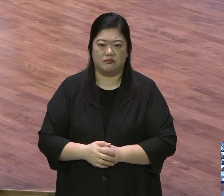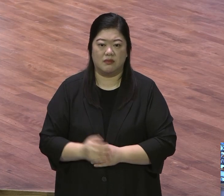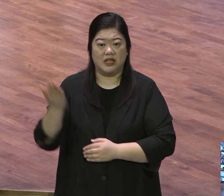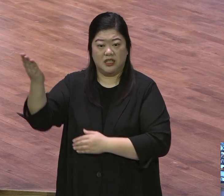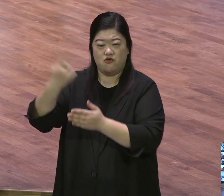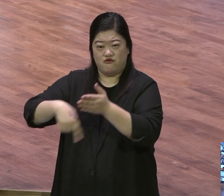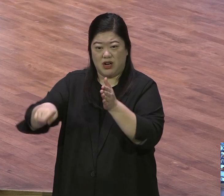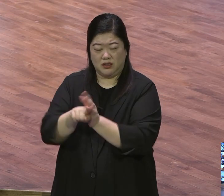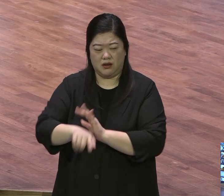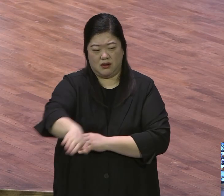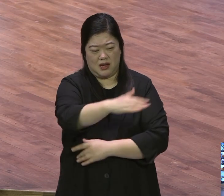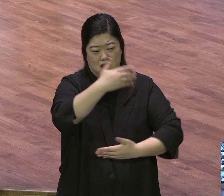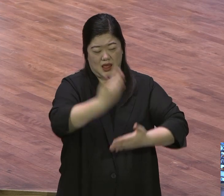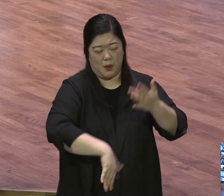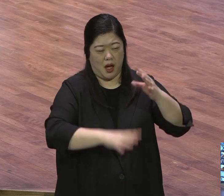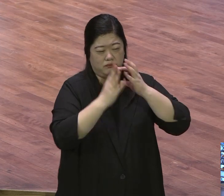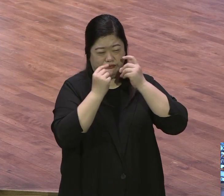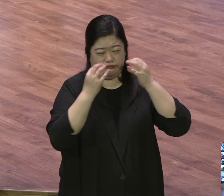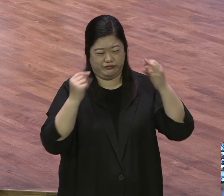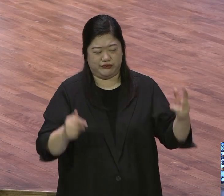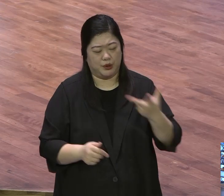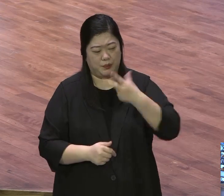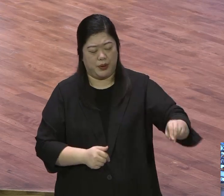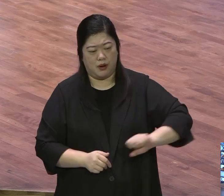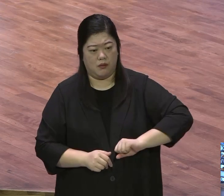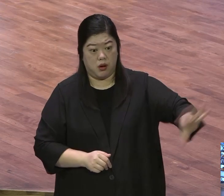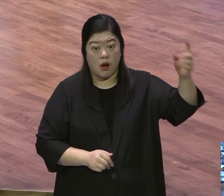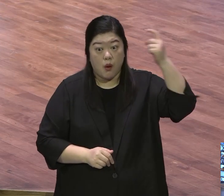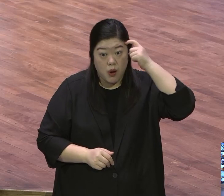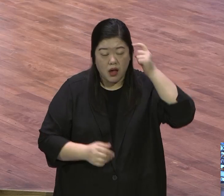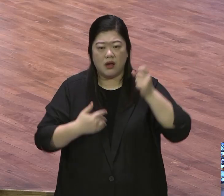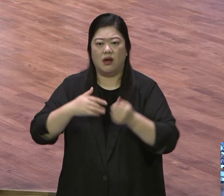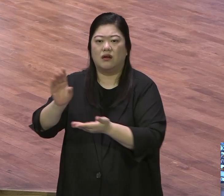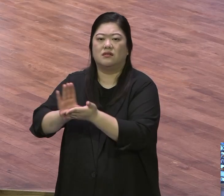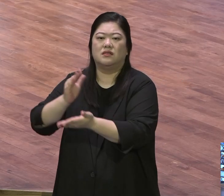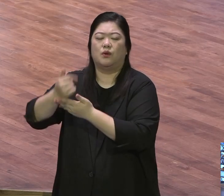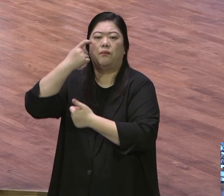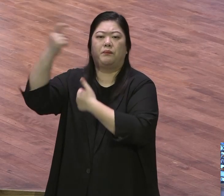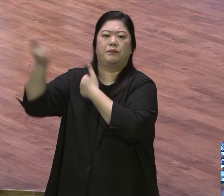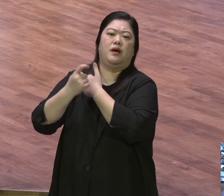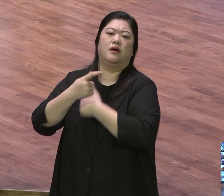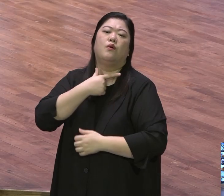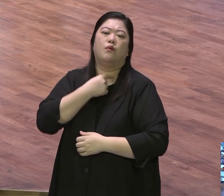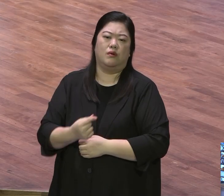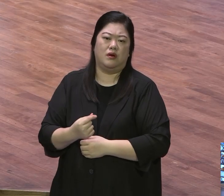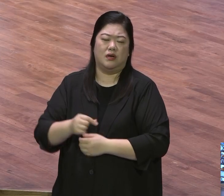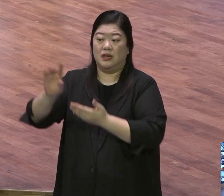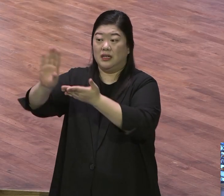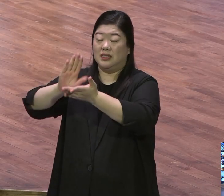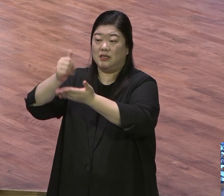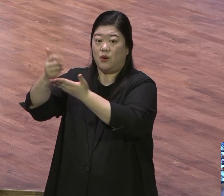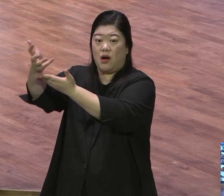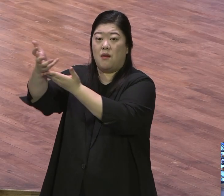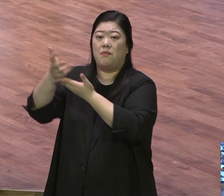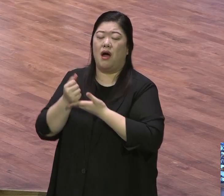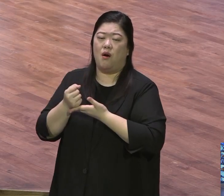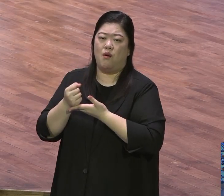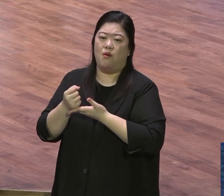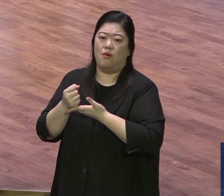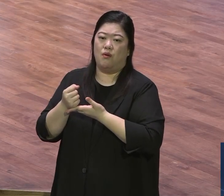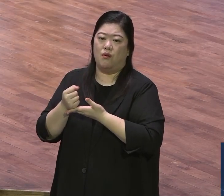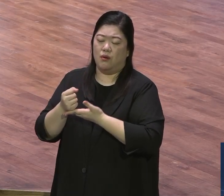잃어버리고 배설물로 여기면 그리스도를 얻고 그 안에서 발견되려 하미니 그리스도를 얻고 그 안에 발견된